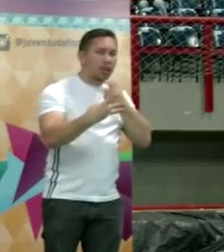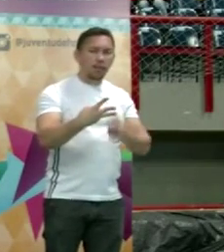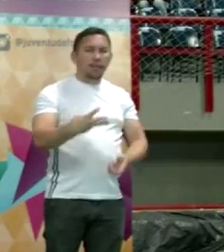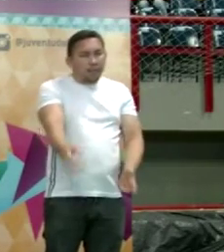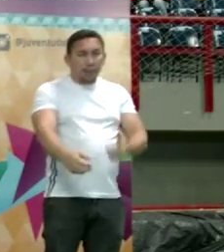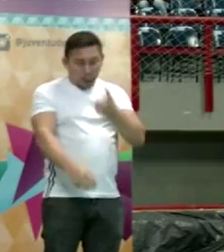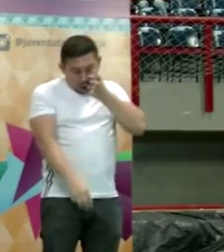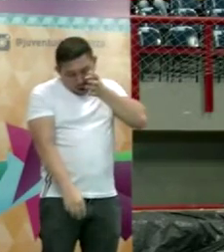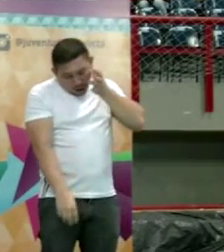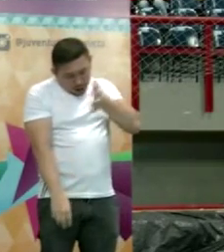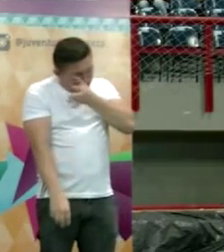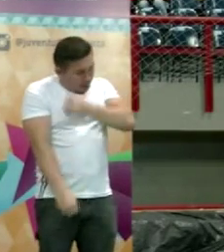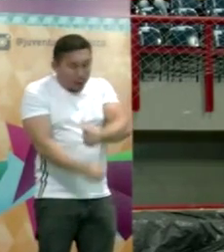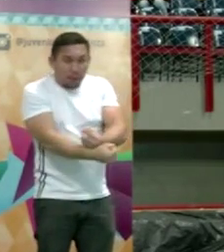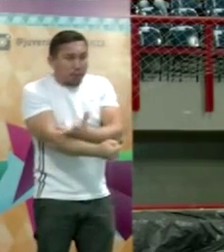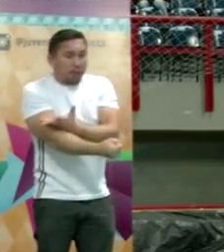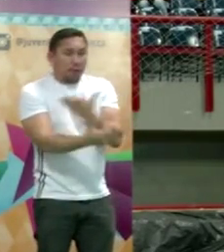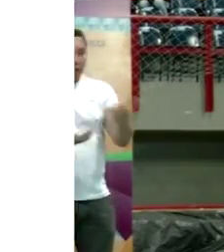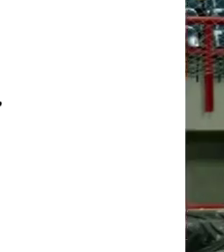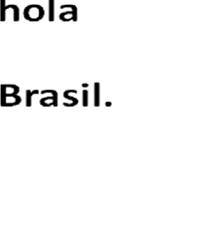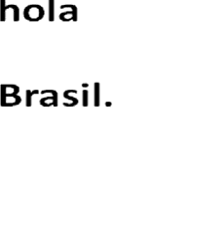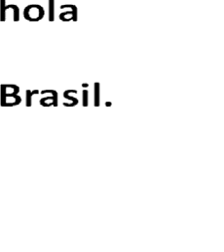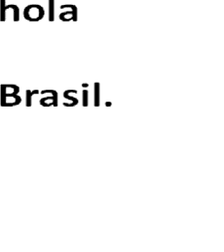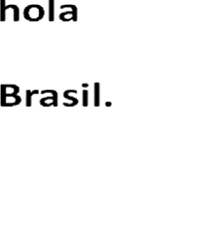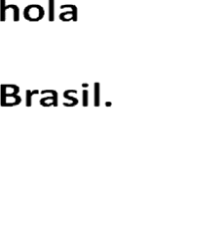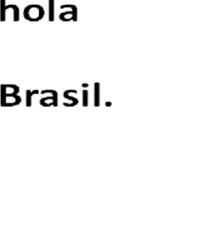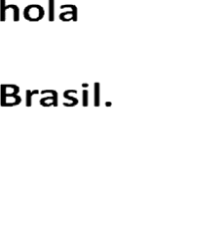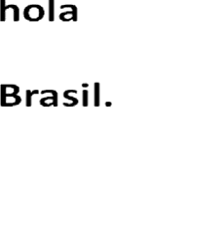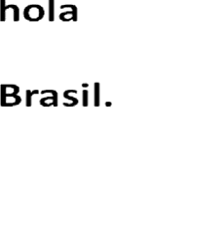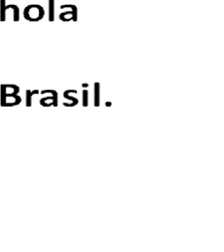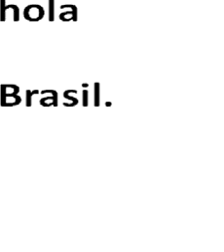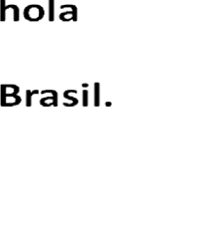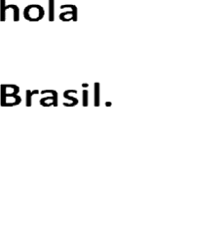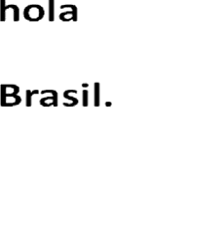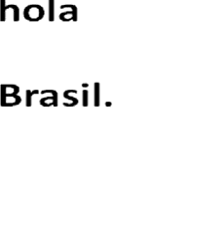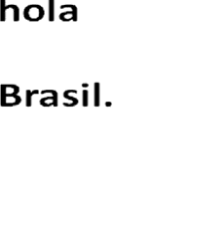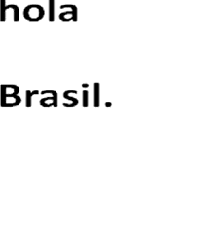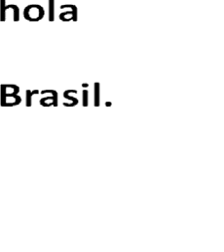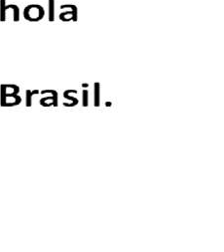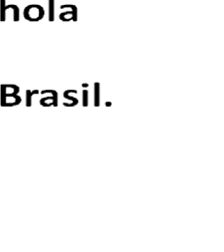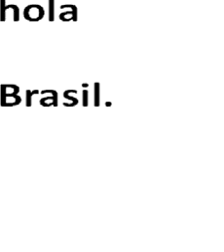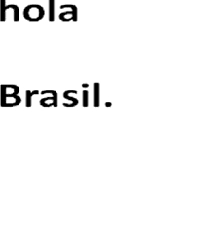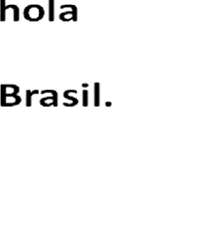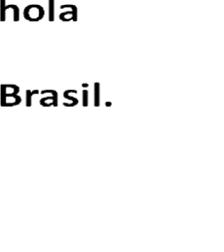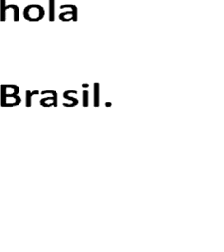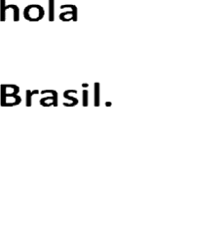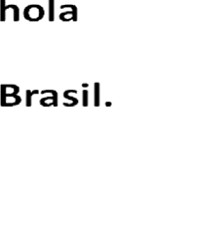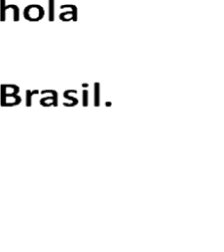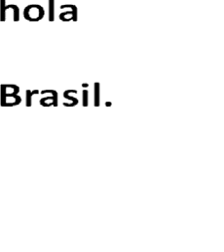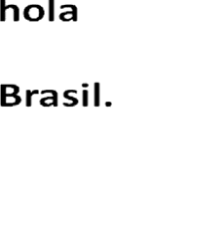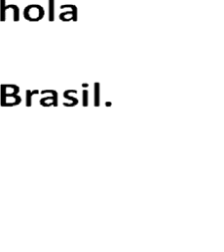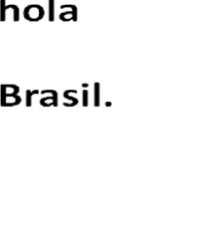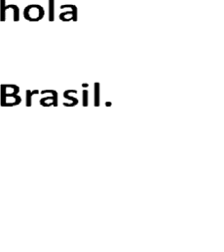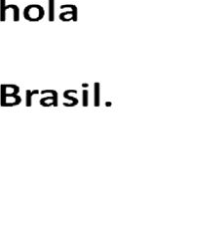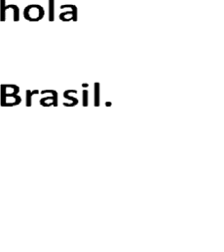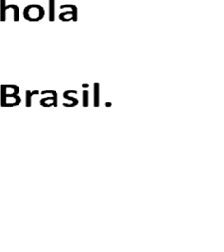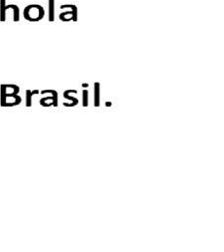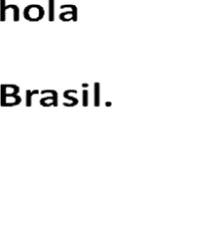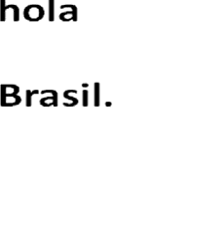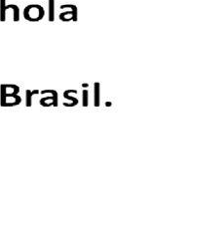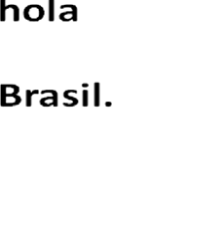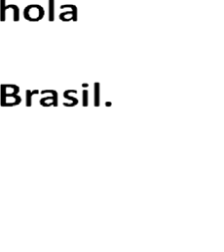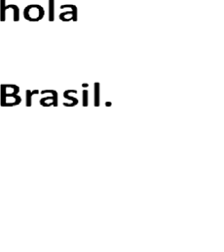Foi emocionado, vamos lá. E a América Espanhola? É toda a